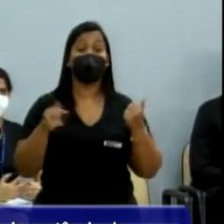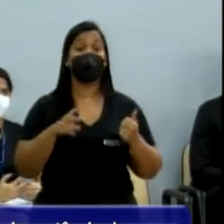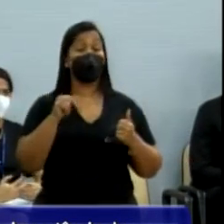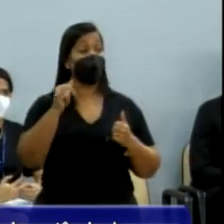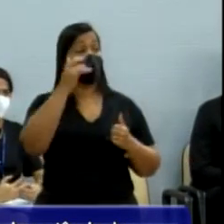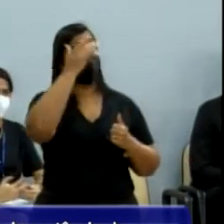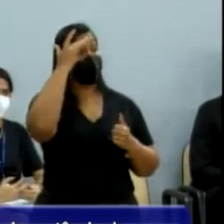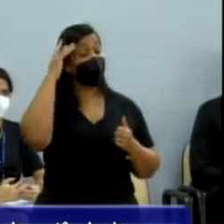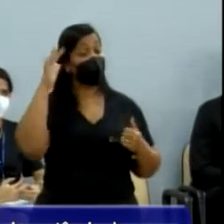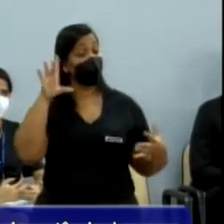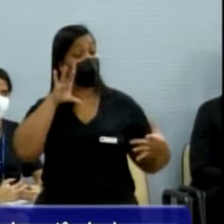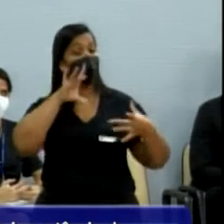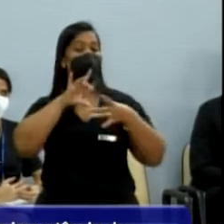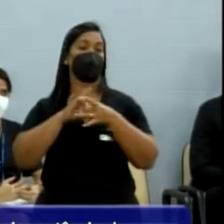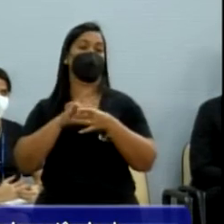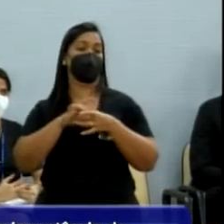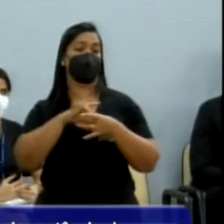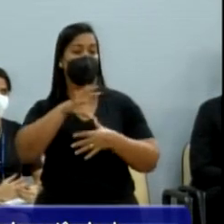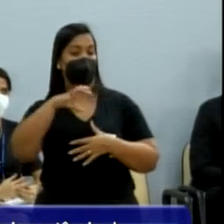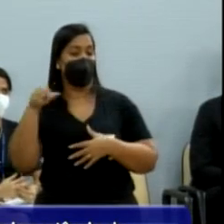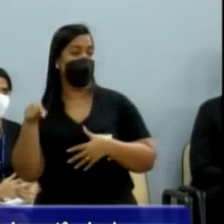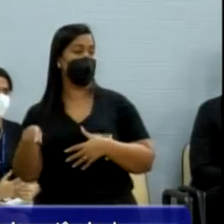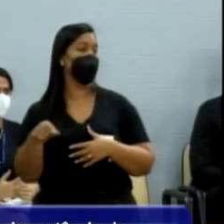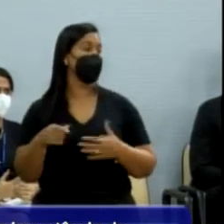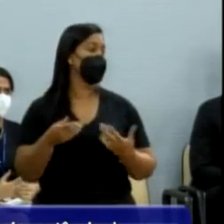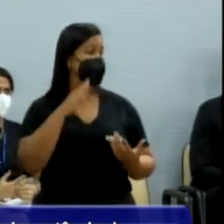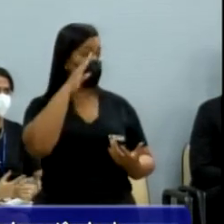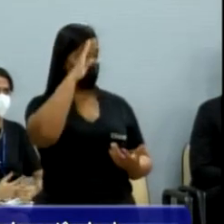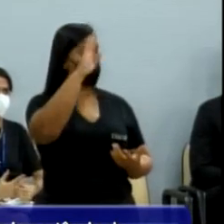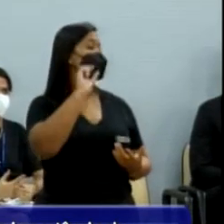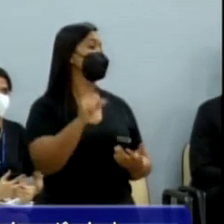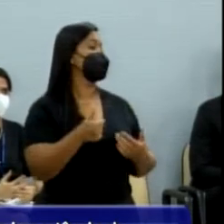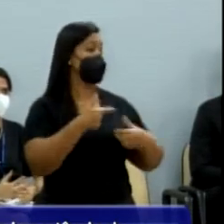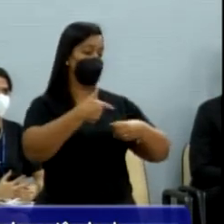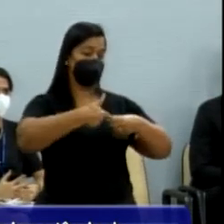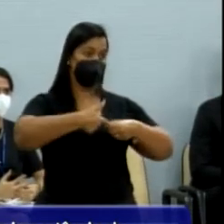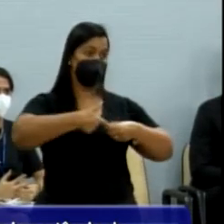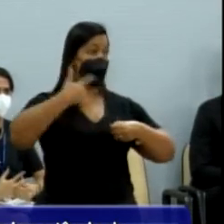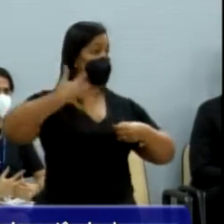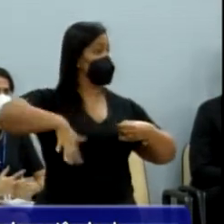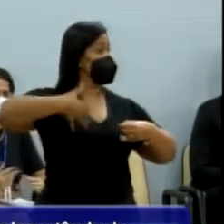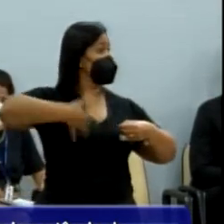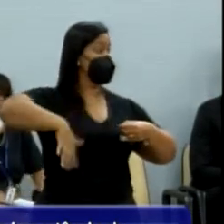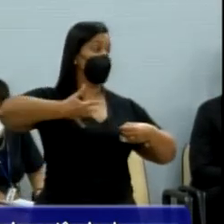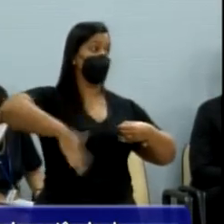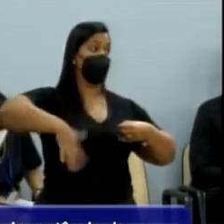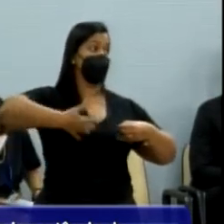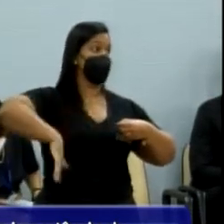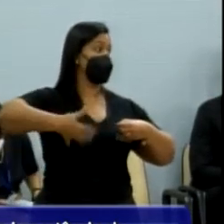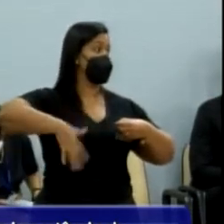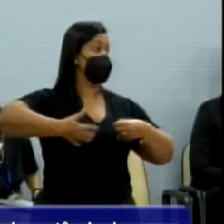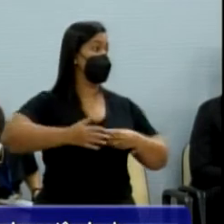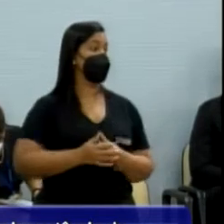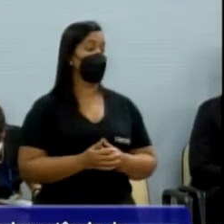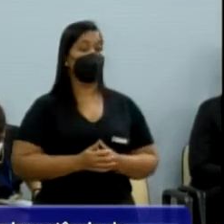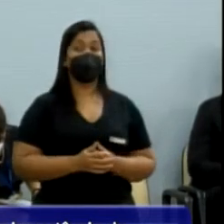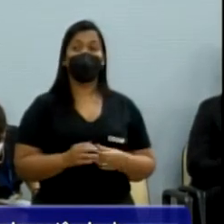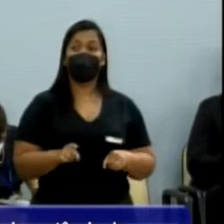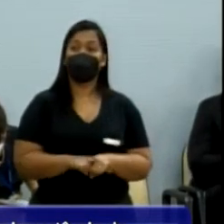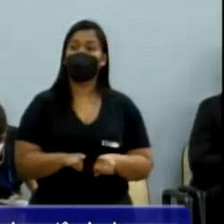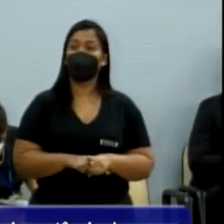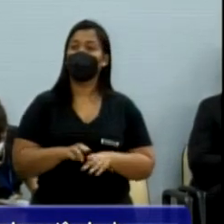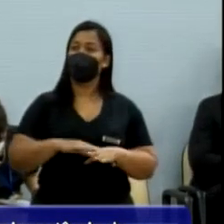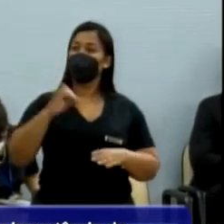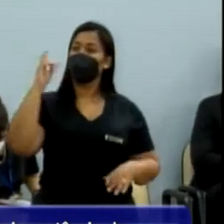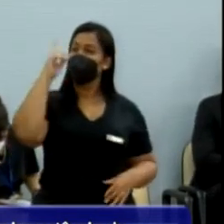mais pessoas, principalmente com o combustível lá em cima, né, e ficando mais difícil